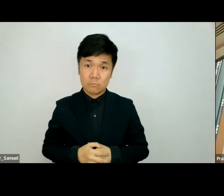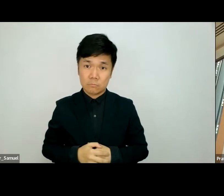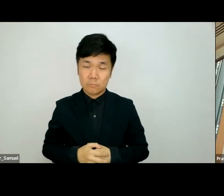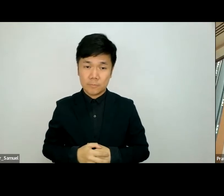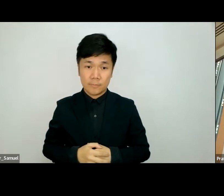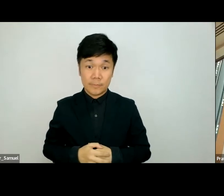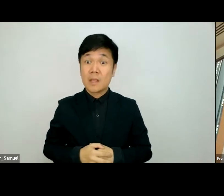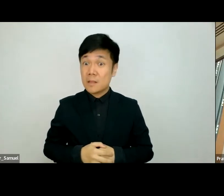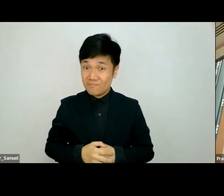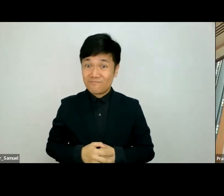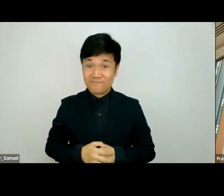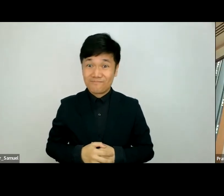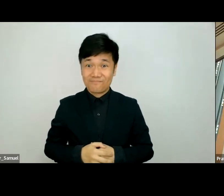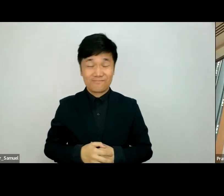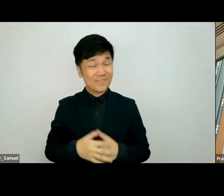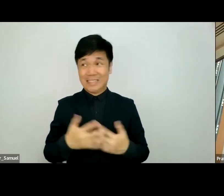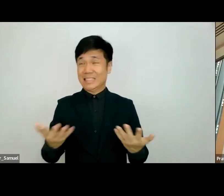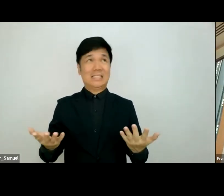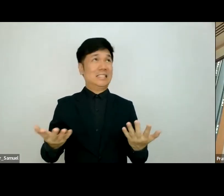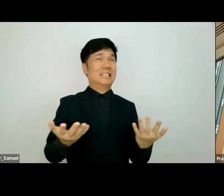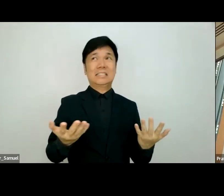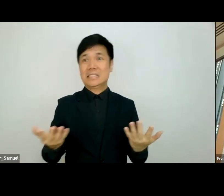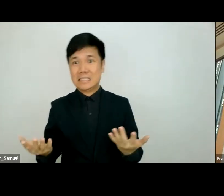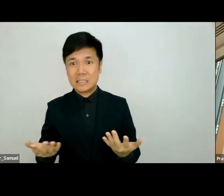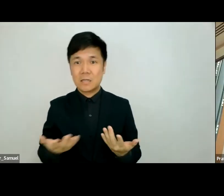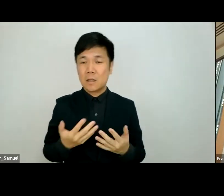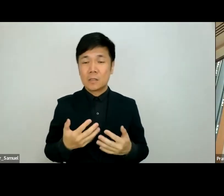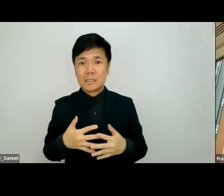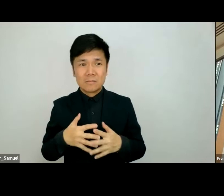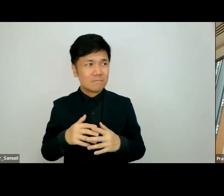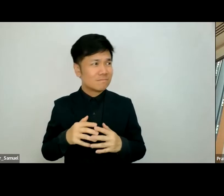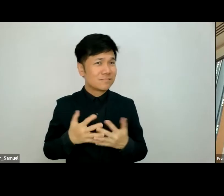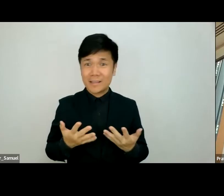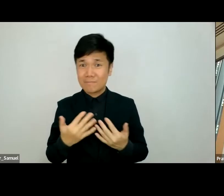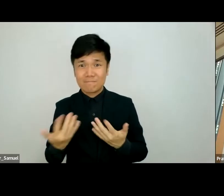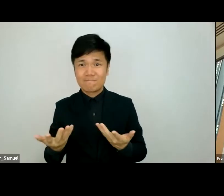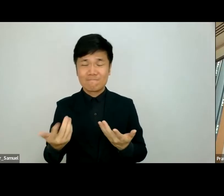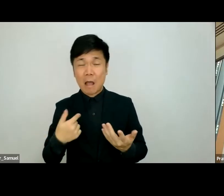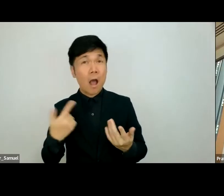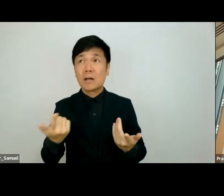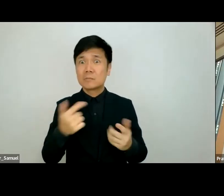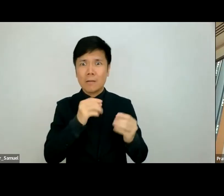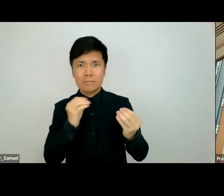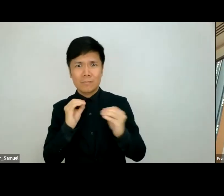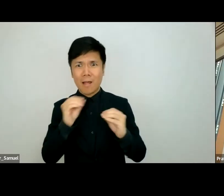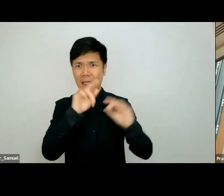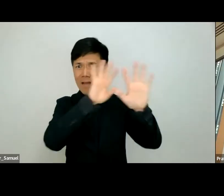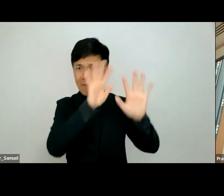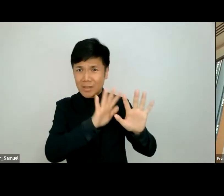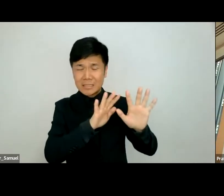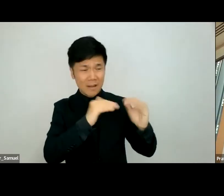qui ont trait au changement climatique. Ces réalités ne sont pas traitées au niveau